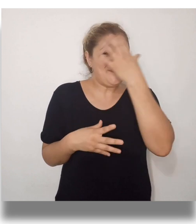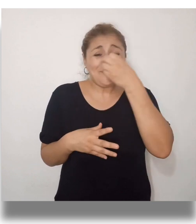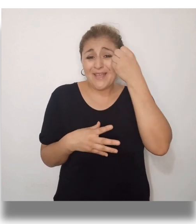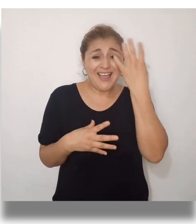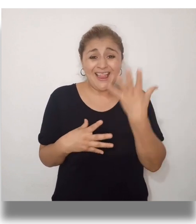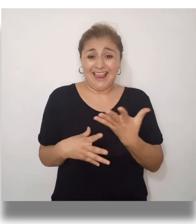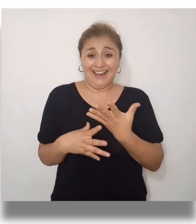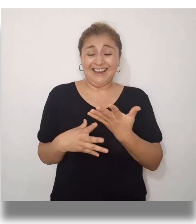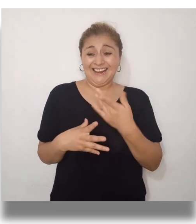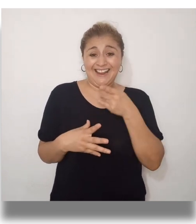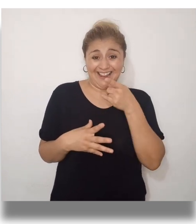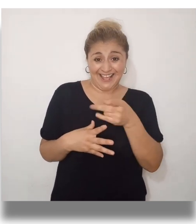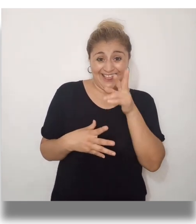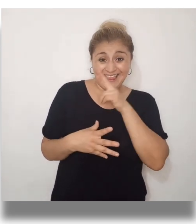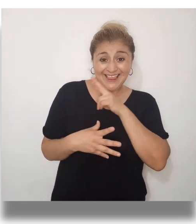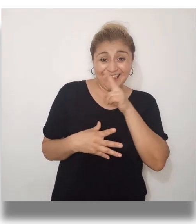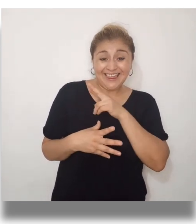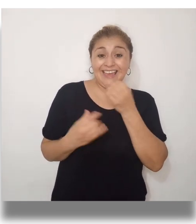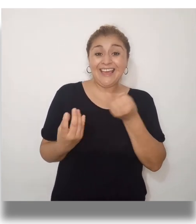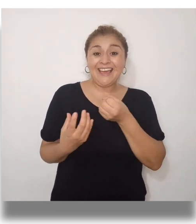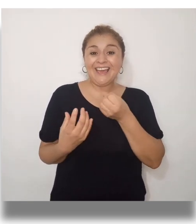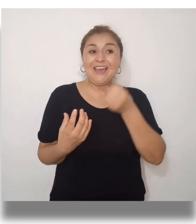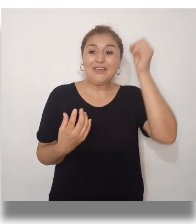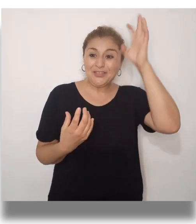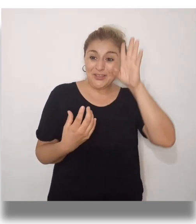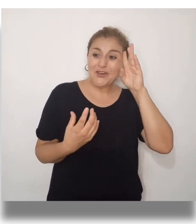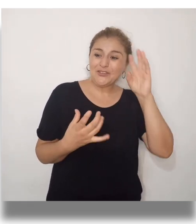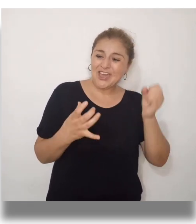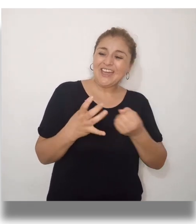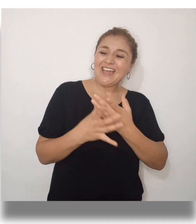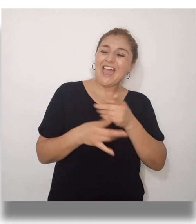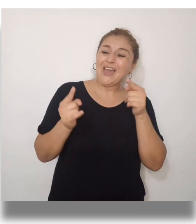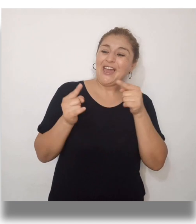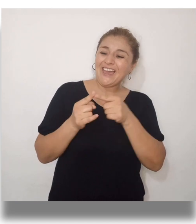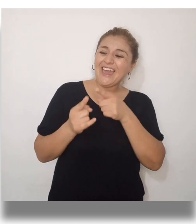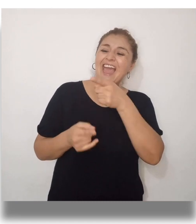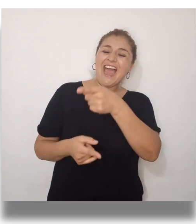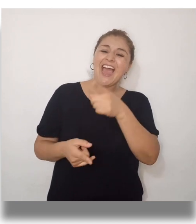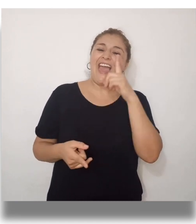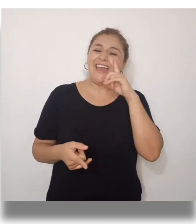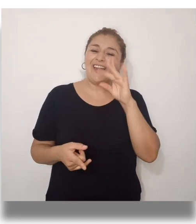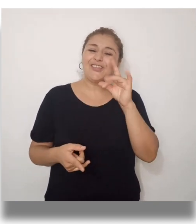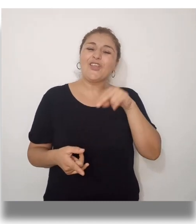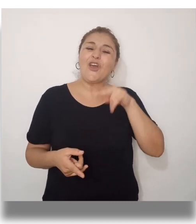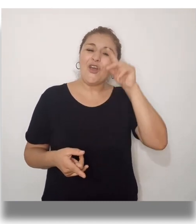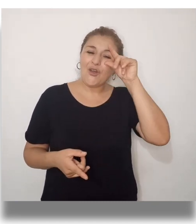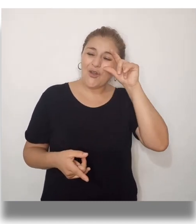virtudes maravillosa una mujer que Dios describe como idónea